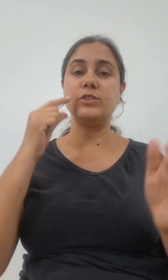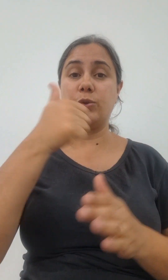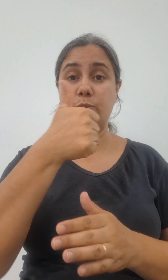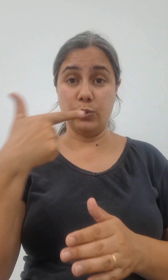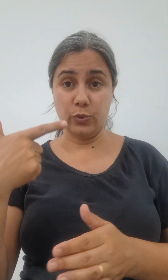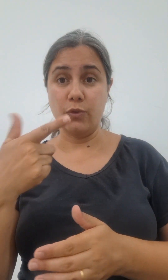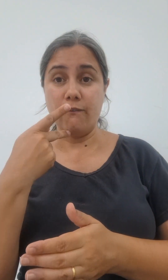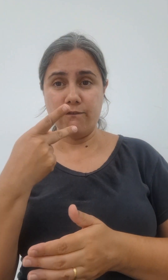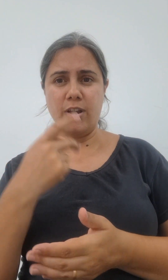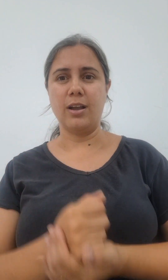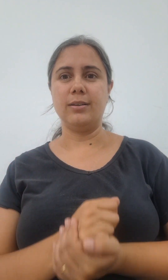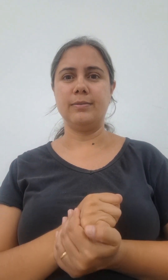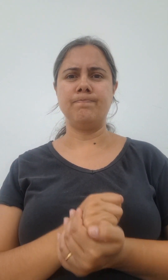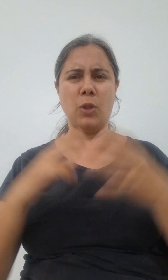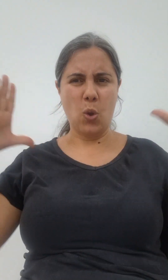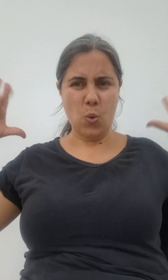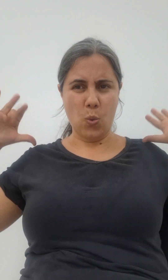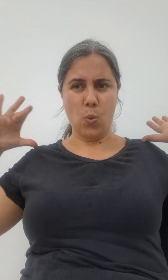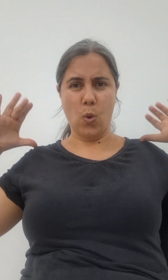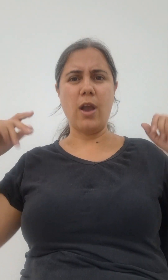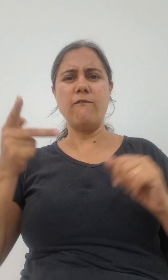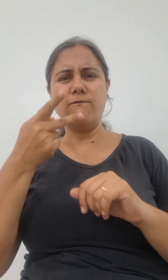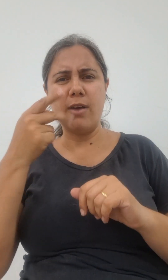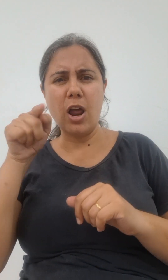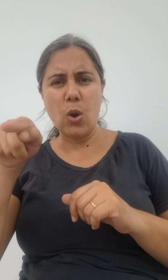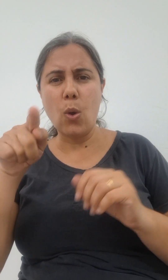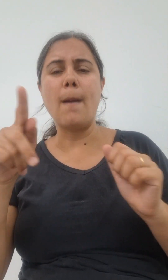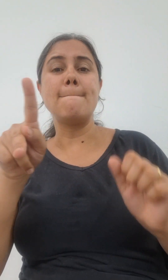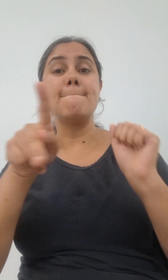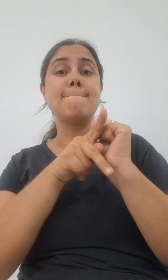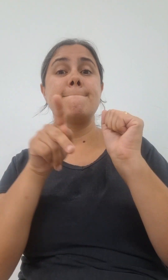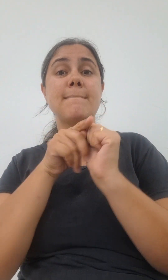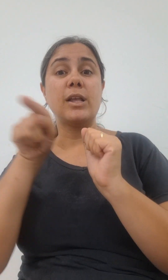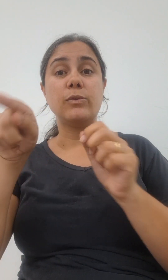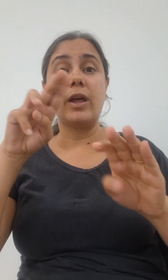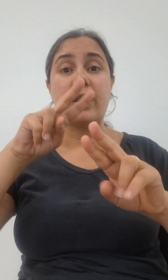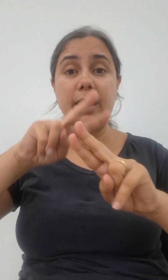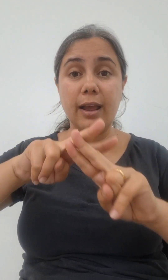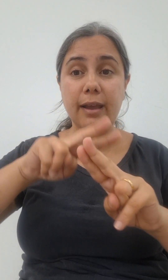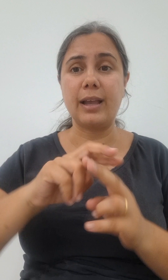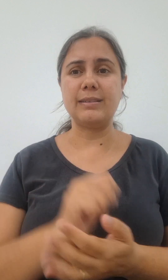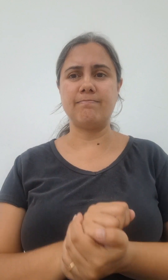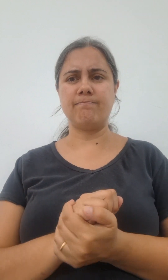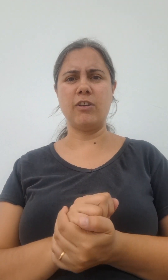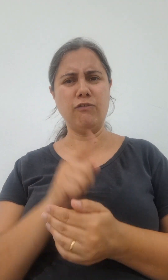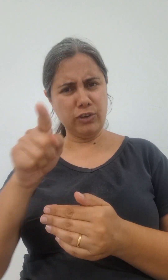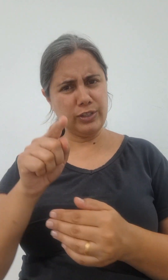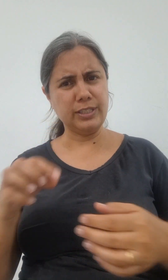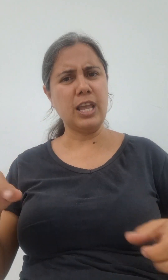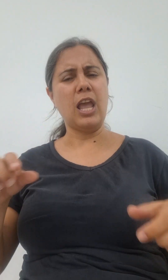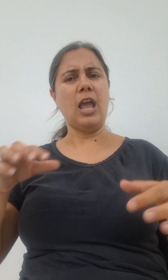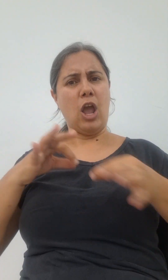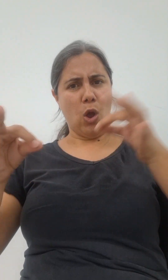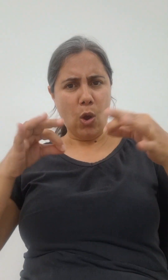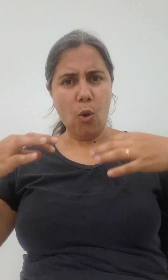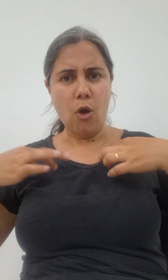Também em Atos 12, versículo 8 e 12, fala que o anjo falou para Pedro, lá na